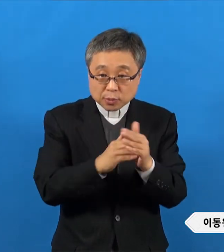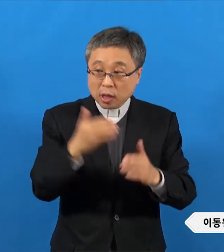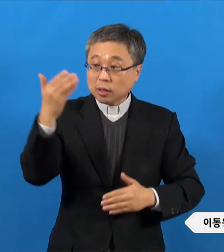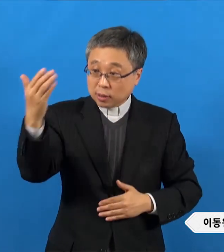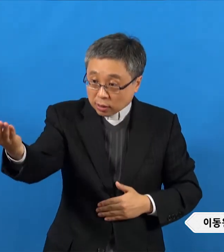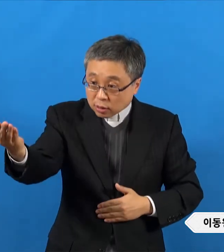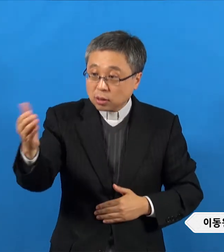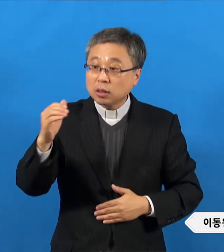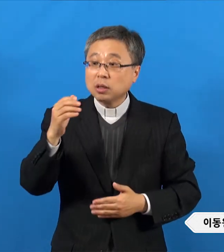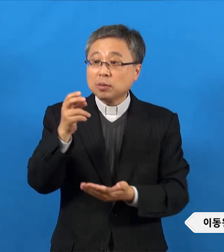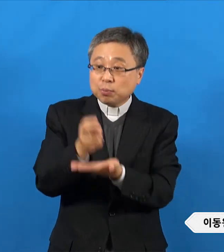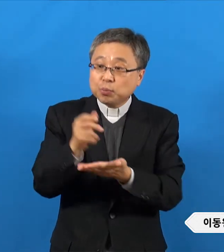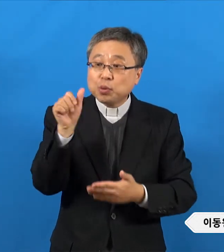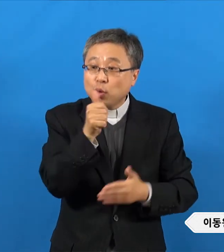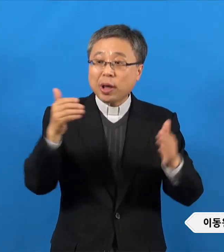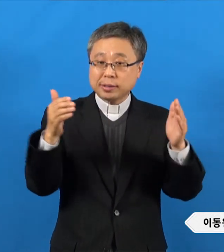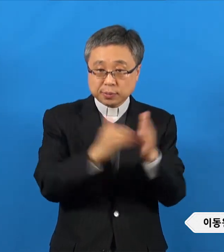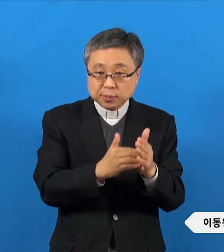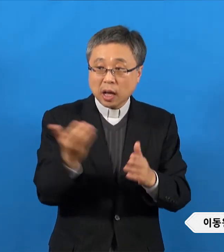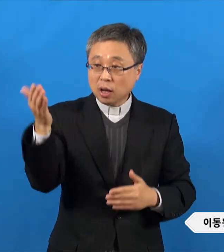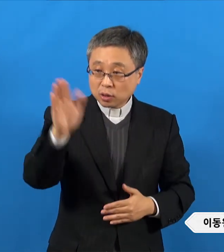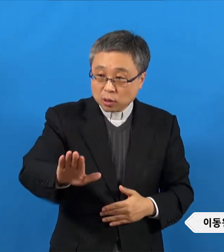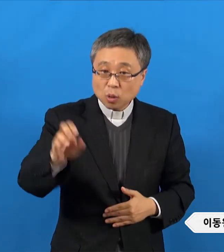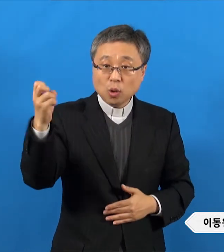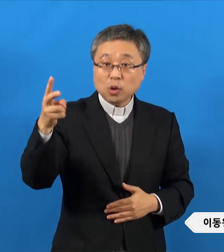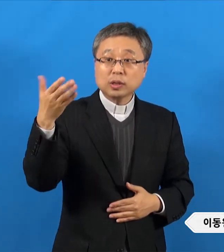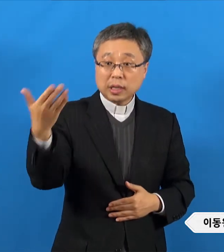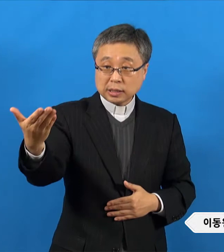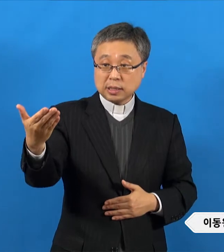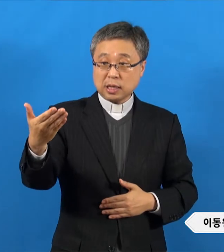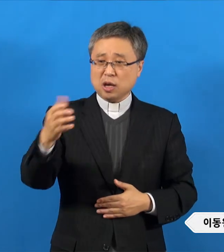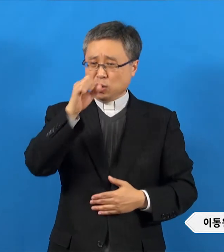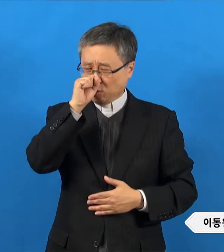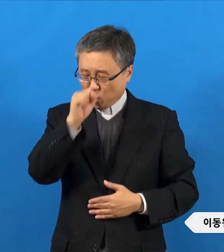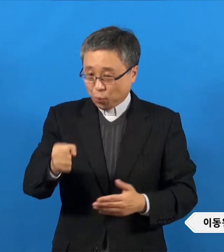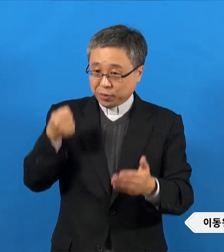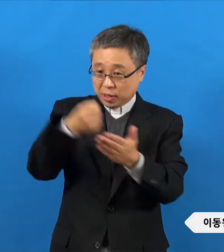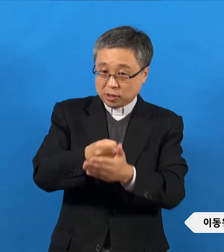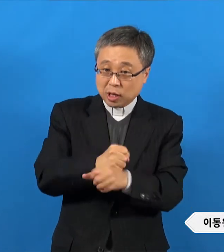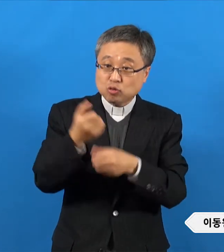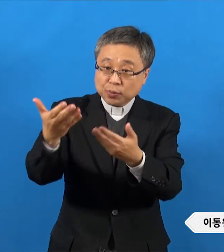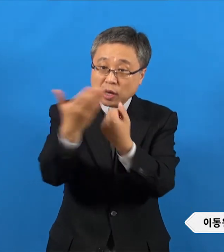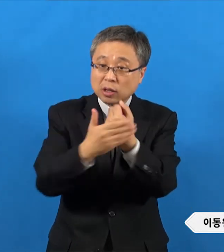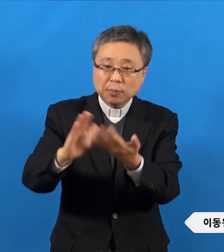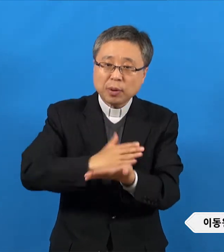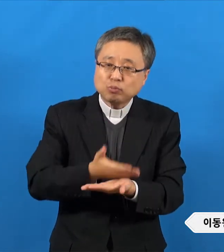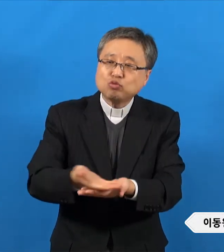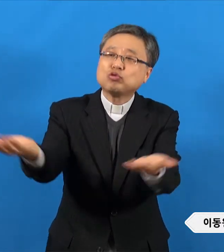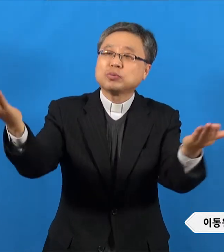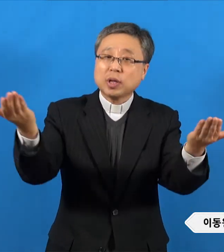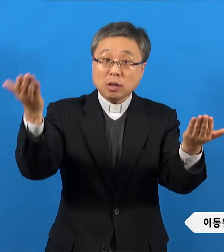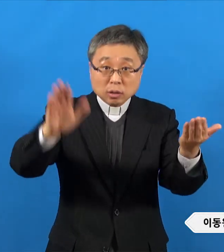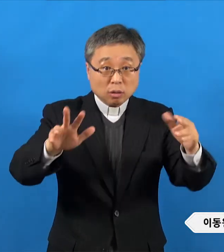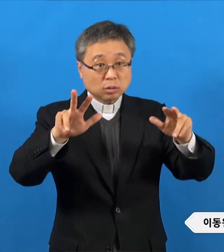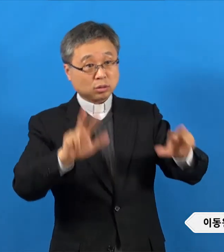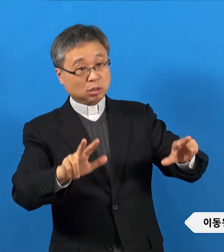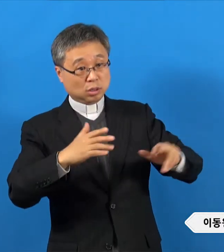당신을 변호했습니다. 그리고 당신에게 선처를 베풀었습니다. 은혜를 베풀었습니다. 그러나 지금은 저는